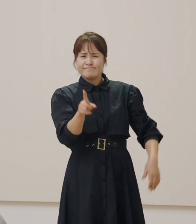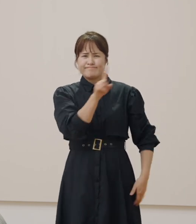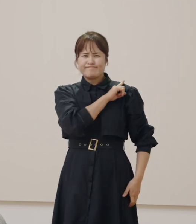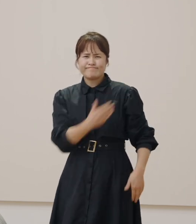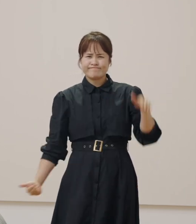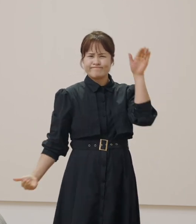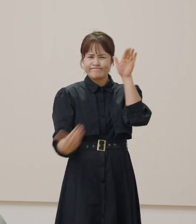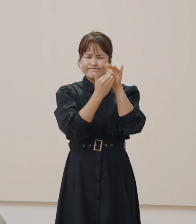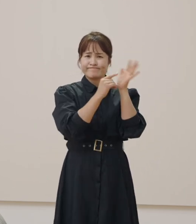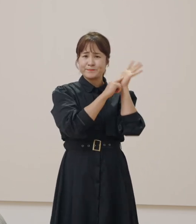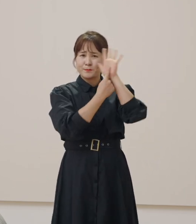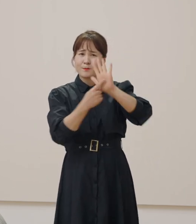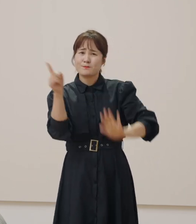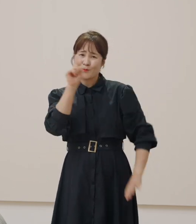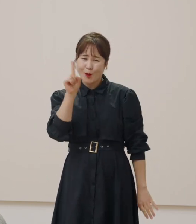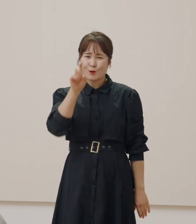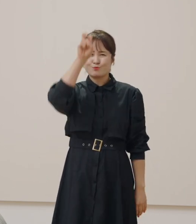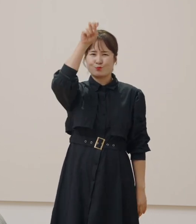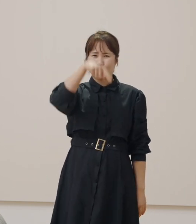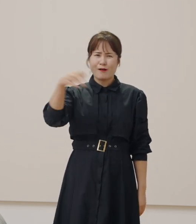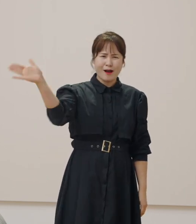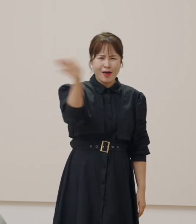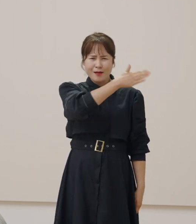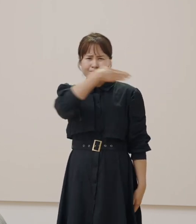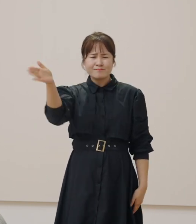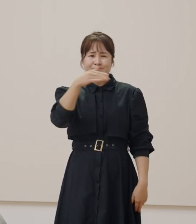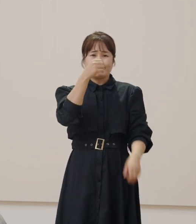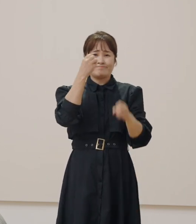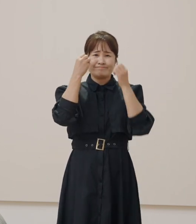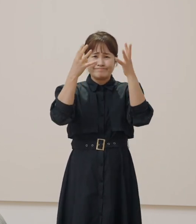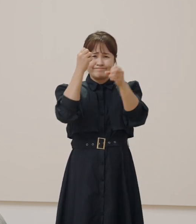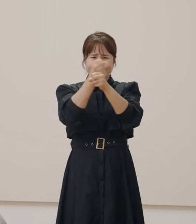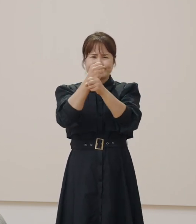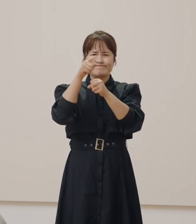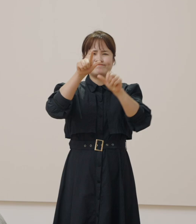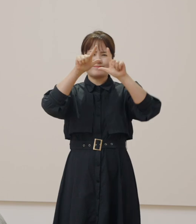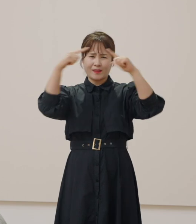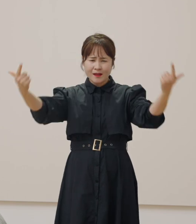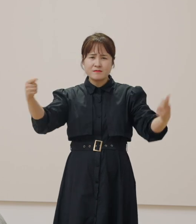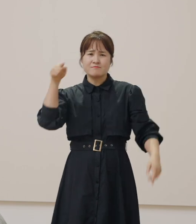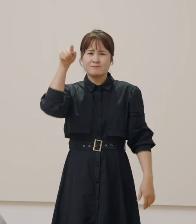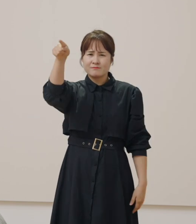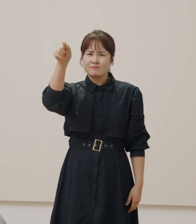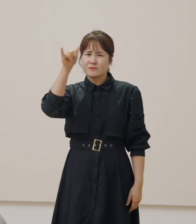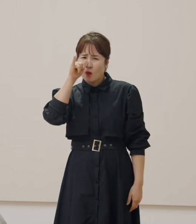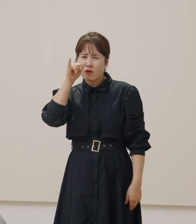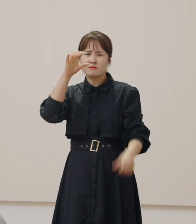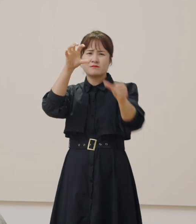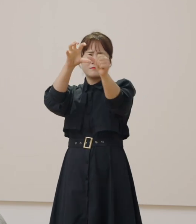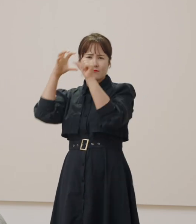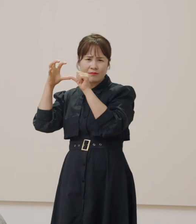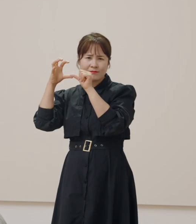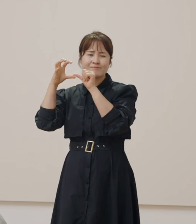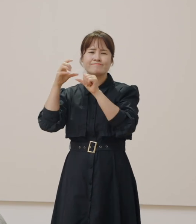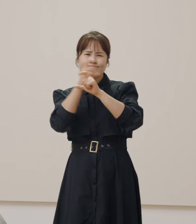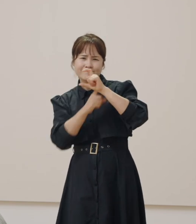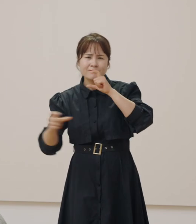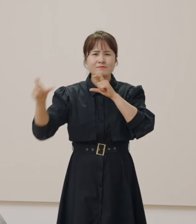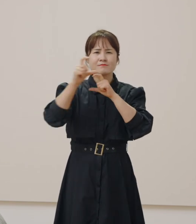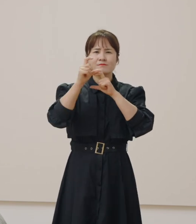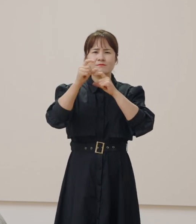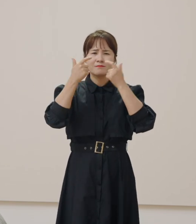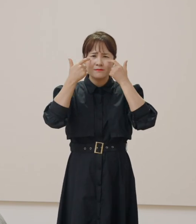이우환은 말합니다. 최고의 표현이란 무에서 창조하는 것이 아니라 거기에 있는 것을